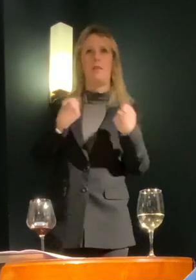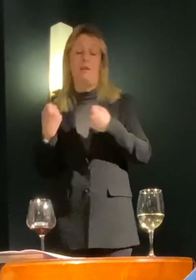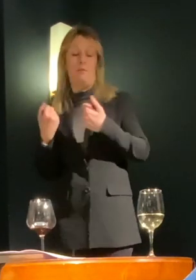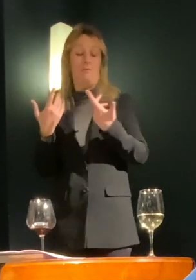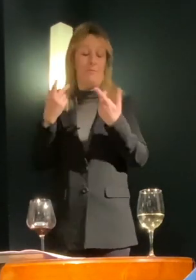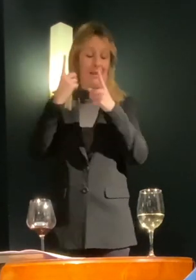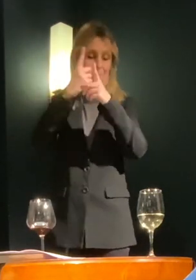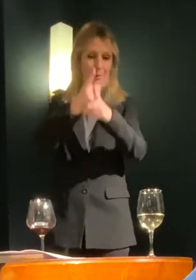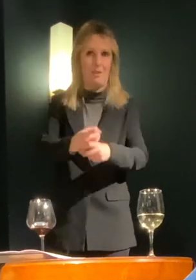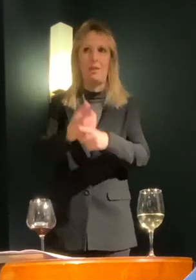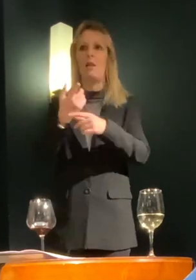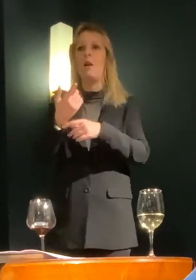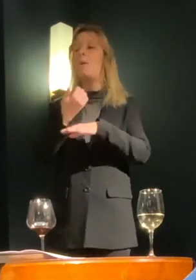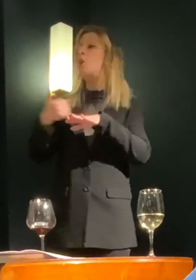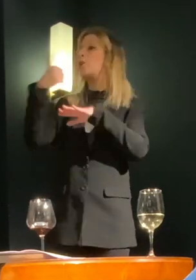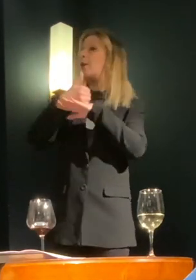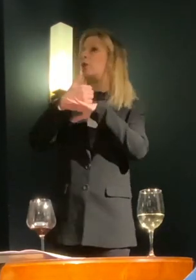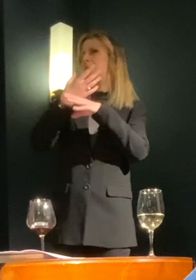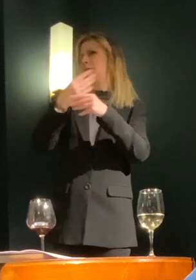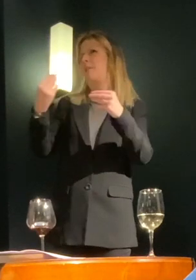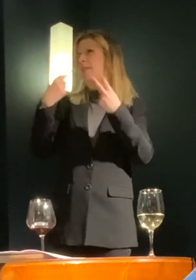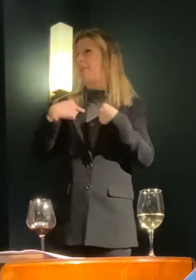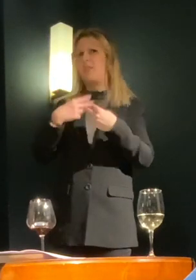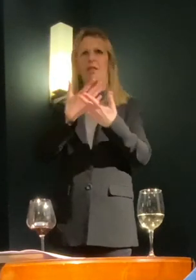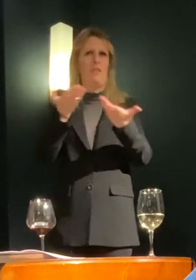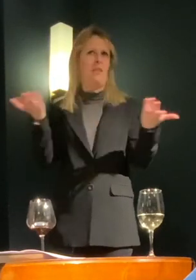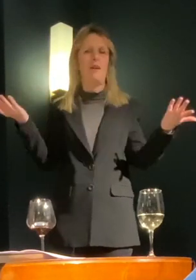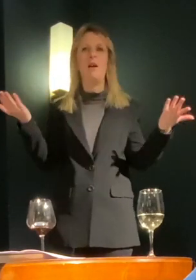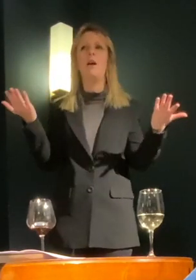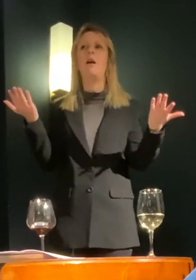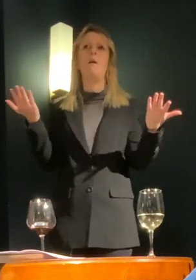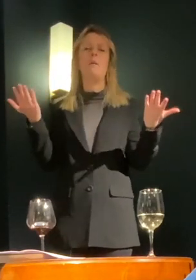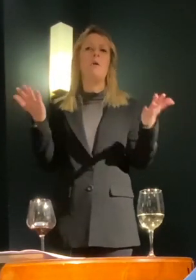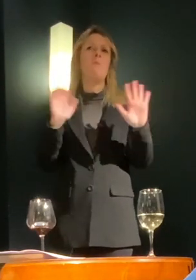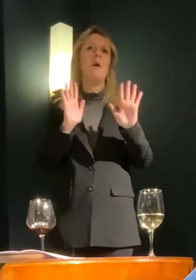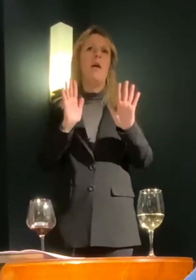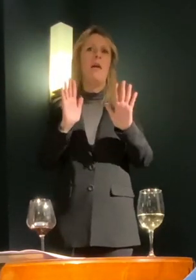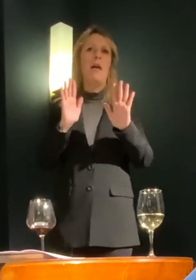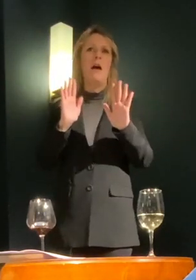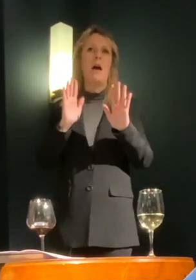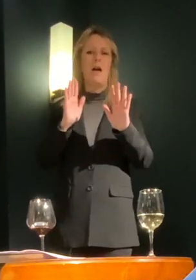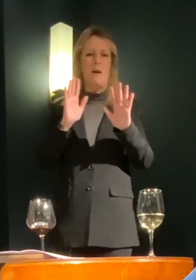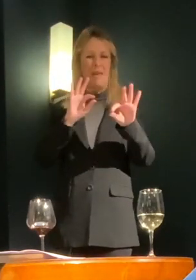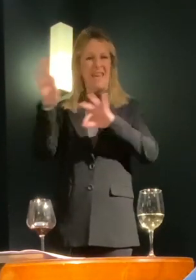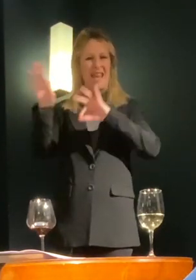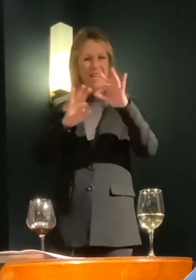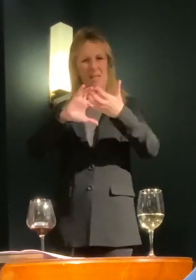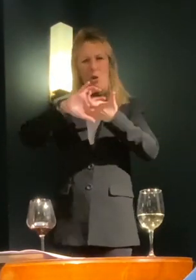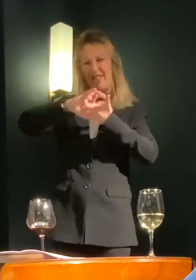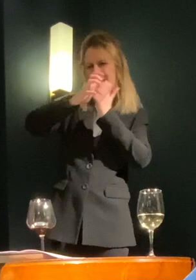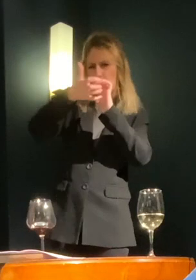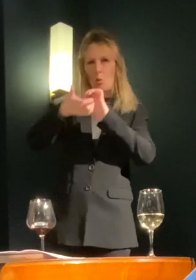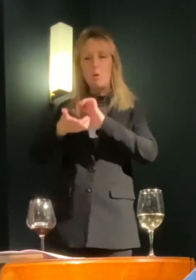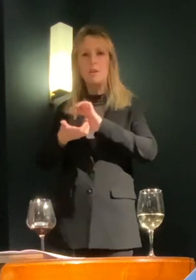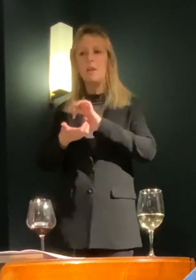vita come tante, che non entrano neanche giù, in realtà entrano in un meccanismo che è distruttivo, perché comunque alla fine